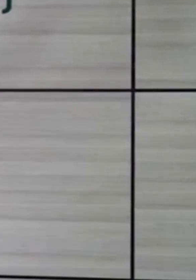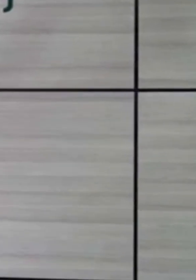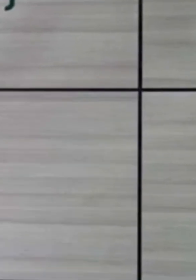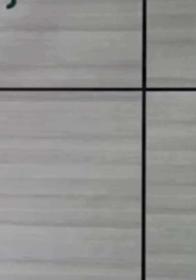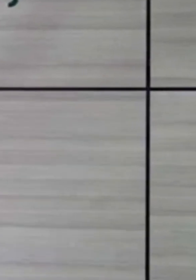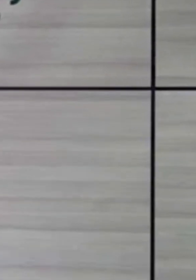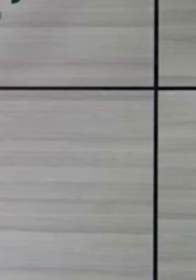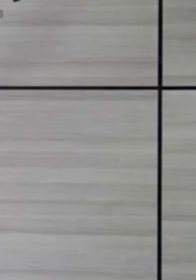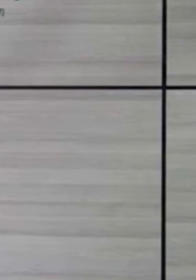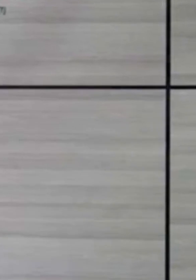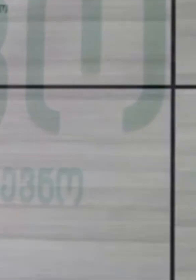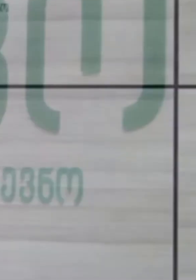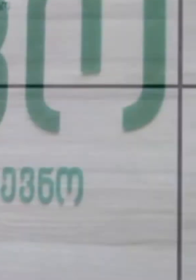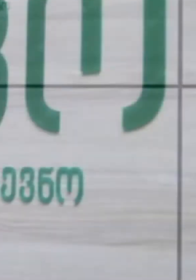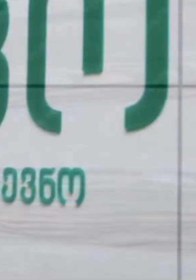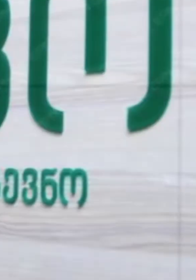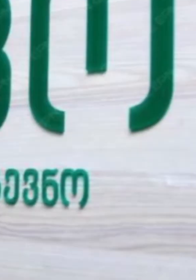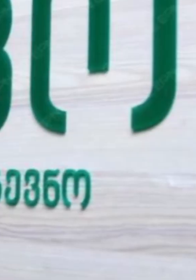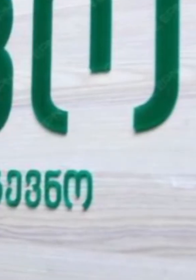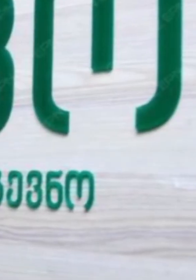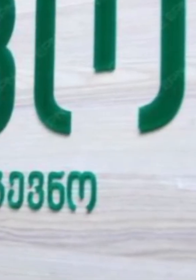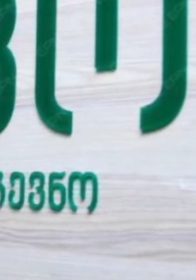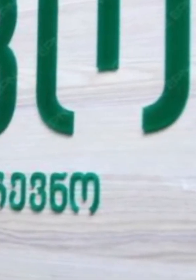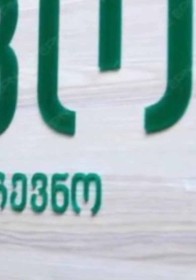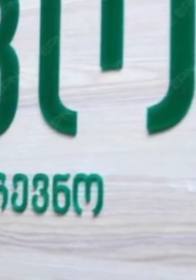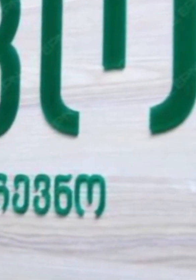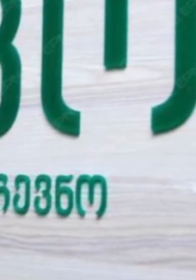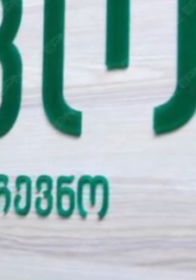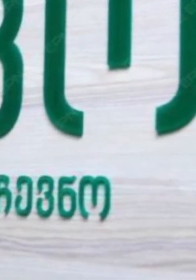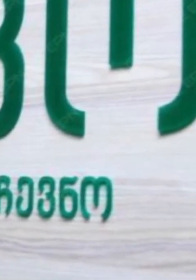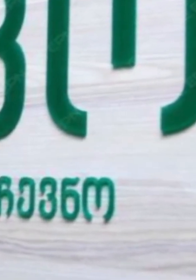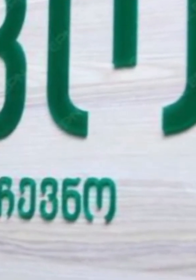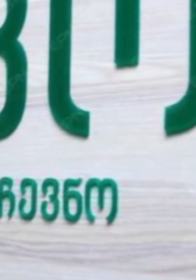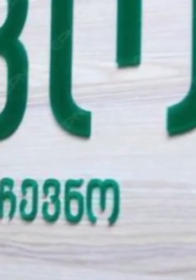სპეციალურ საიტზე აიტვირთება და მისი ნახვა ნებისმიერ დაინტერესებულ პირს შეეძლება.